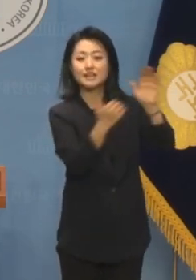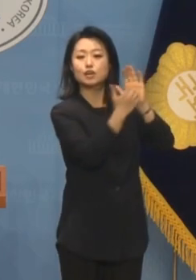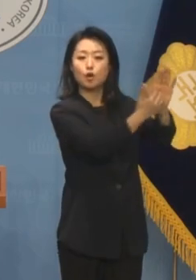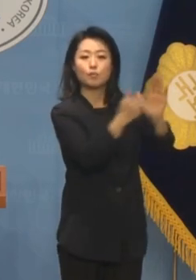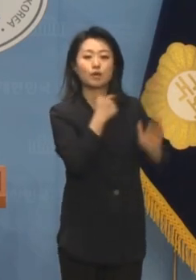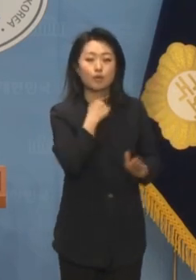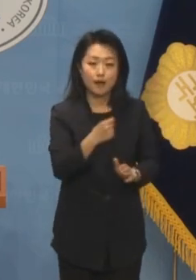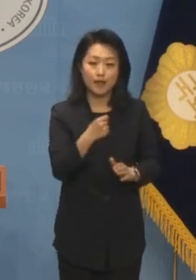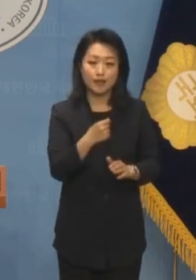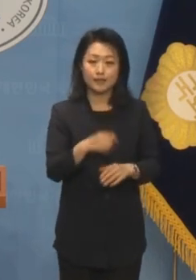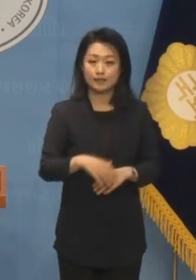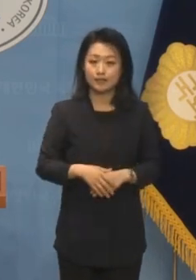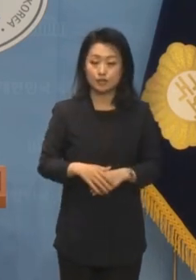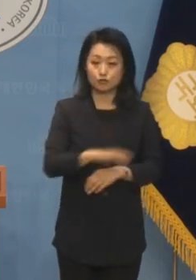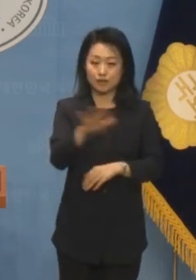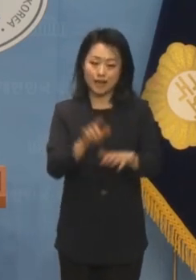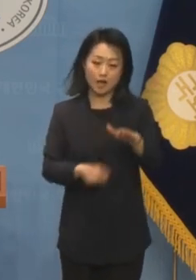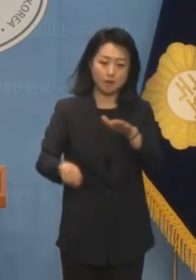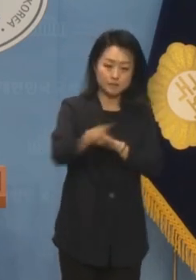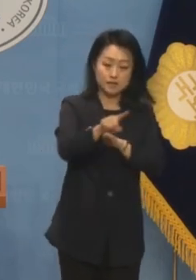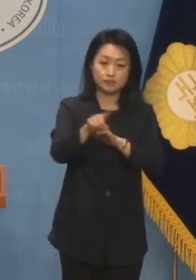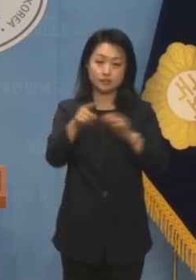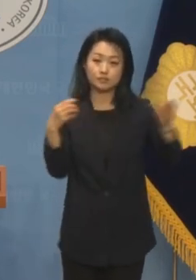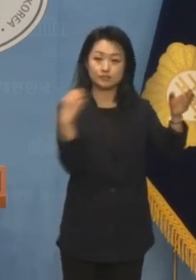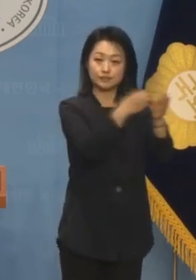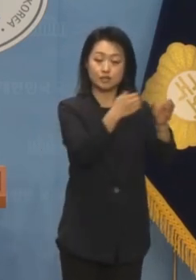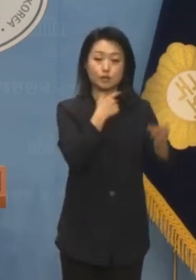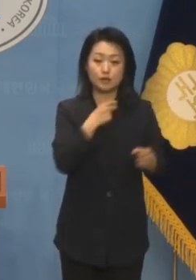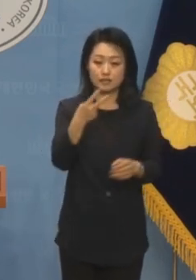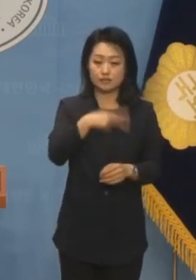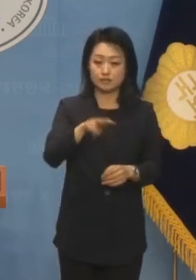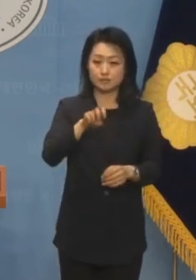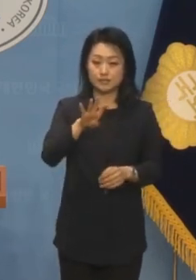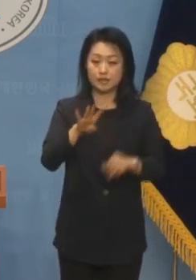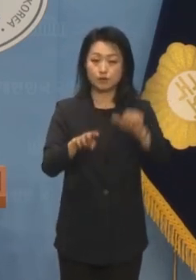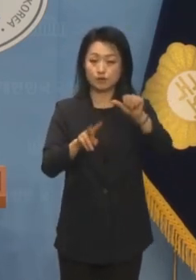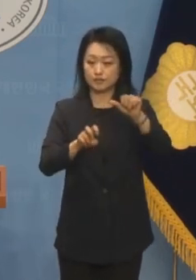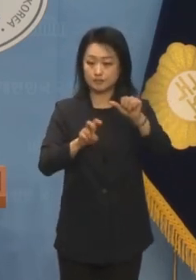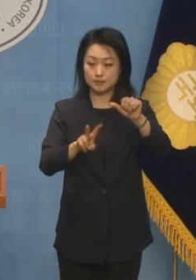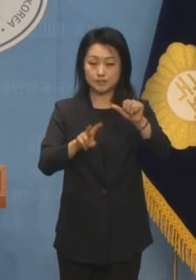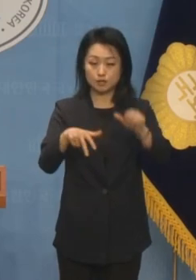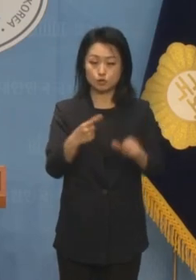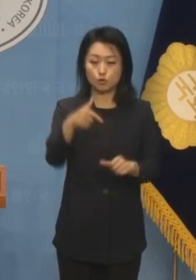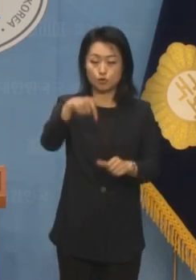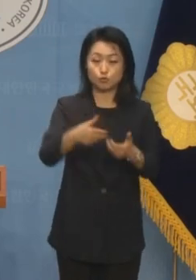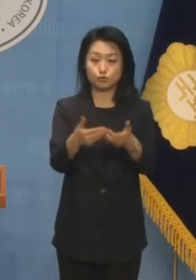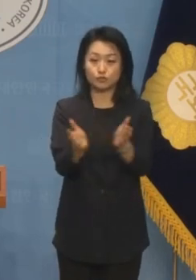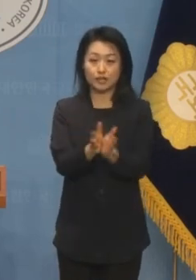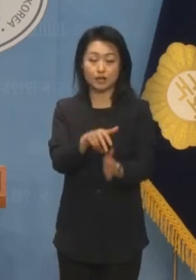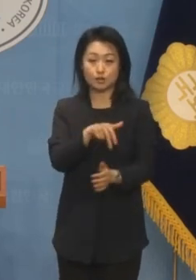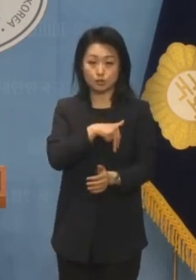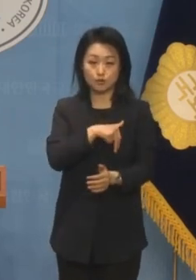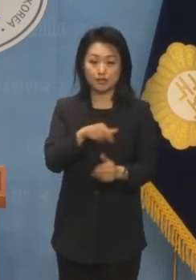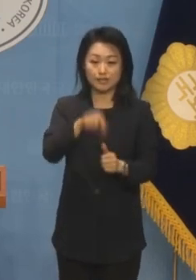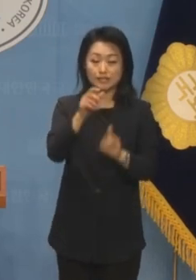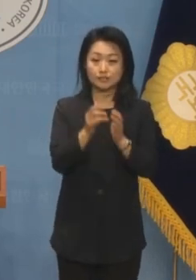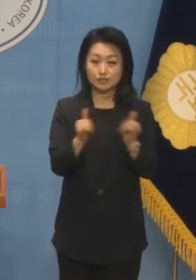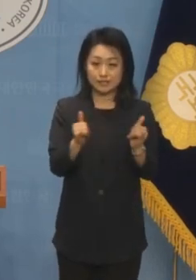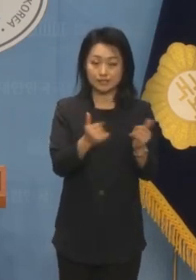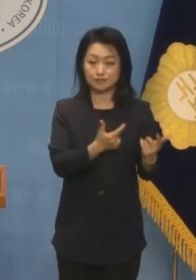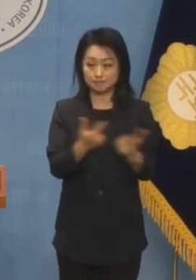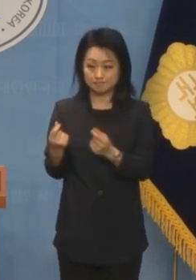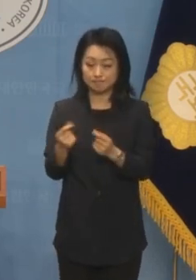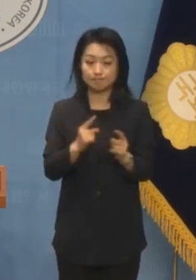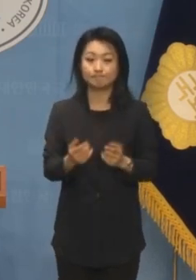맨 마지막까지 싸우겠습니다. 2024년 5월 22일 조국혁신당 국회의원 당선인